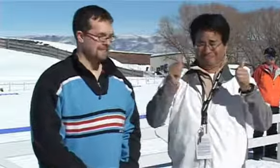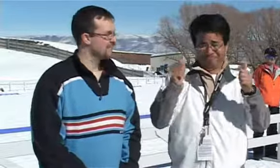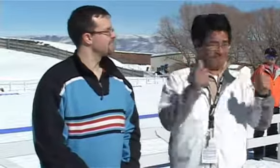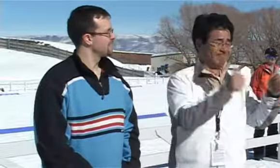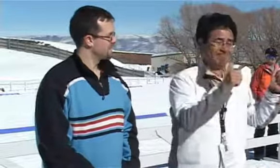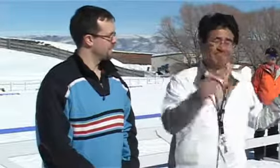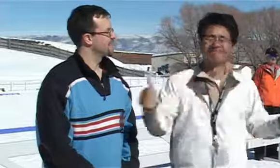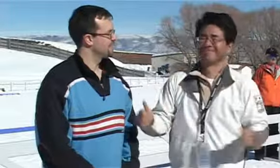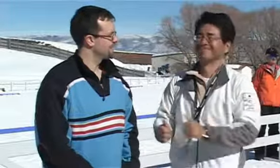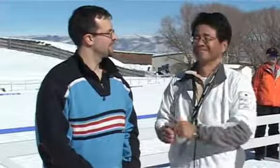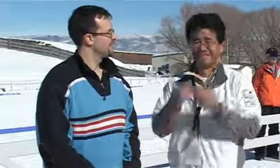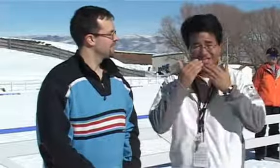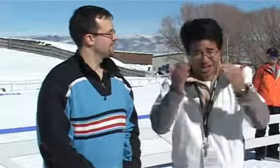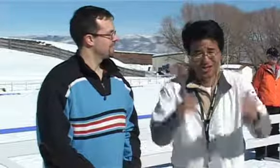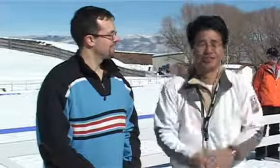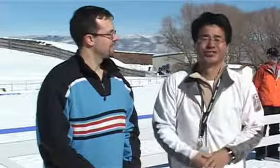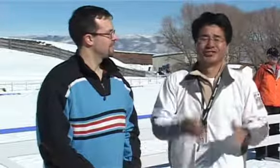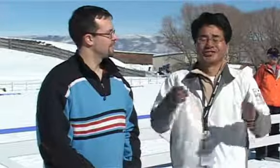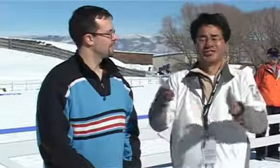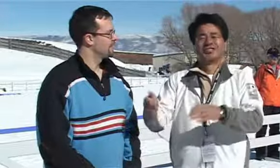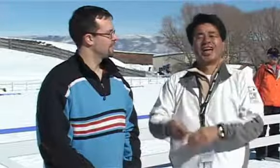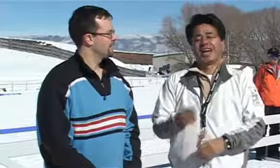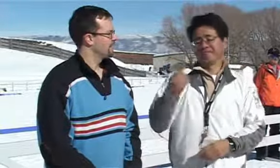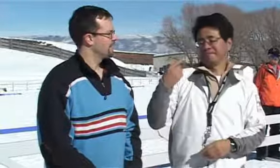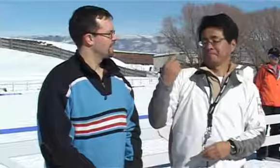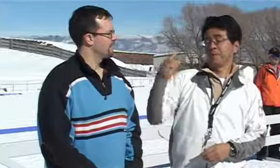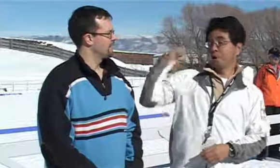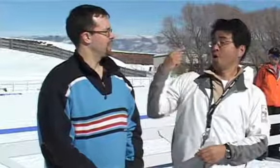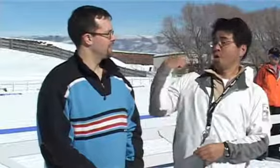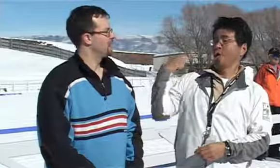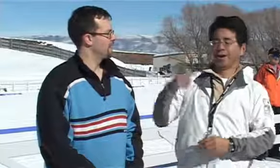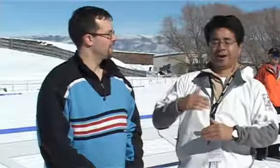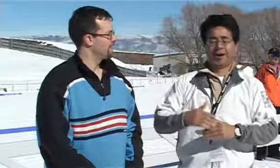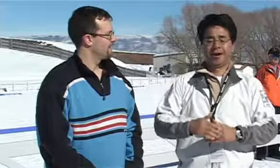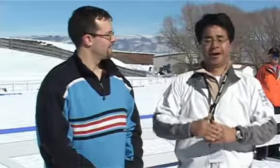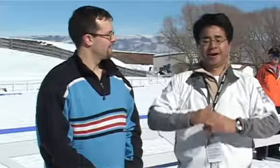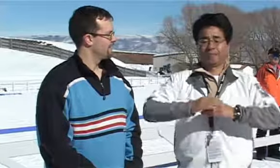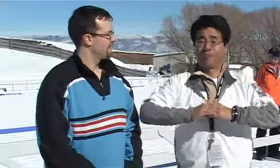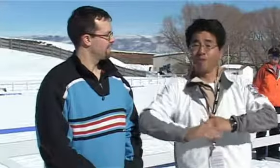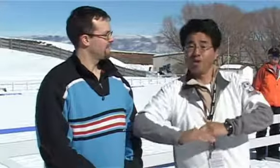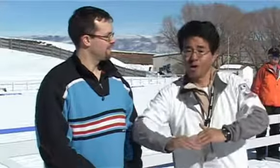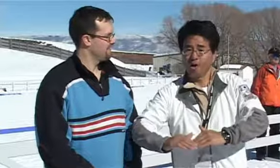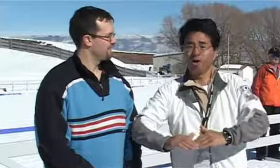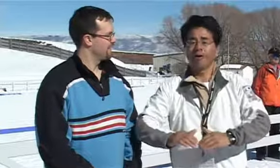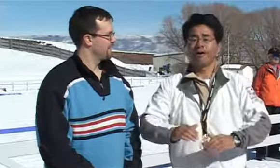Die Begegnungen hier in Amerika waren sehr erfreulich. Vielen Dank. Gestern